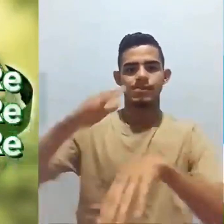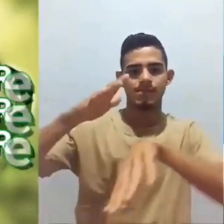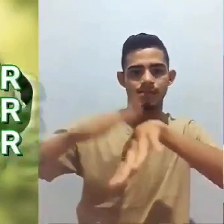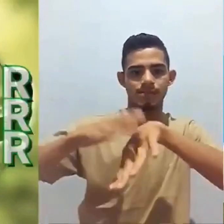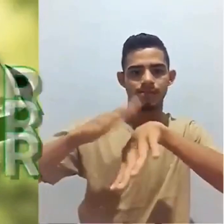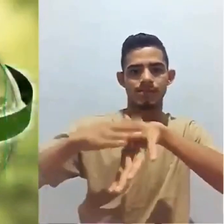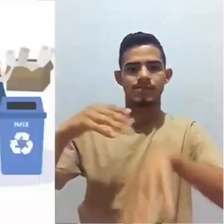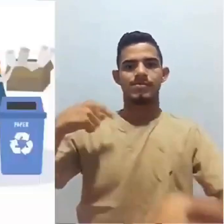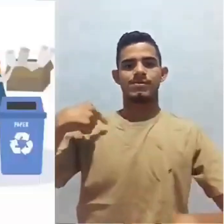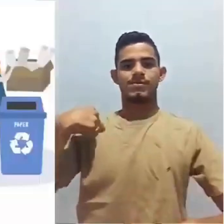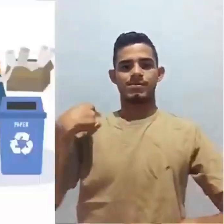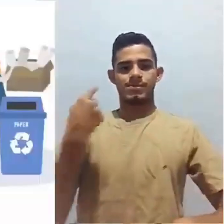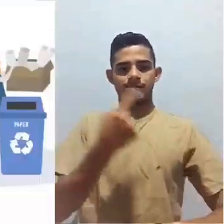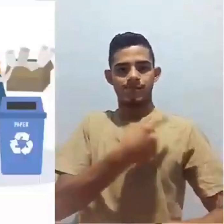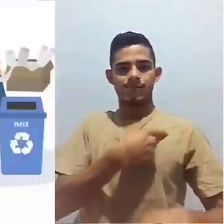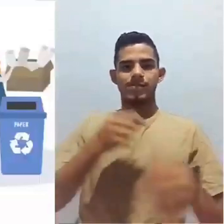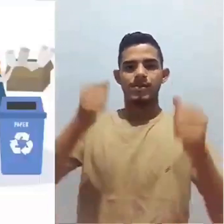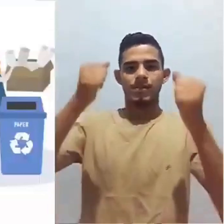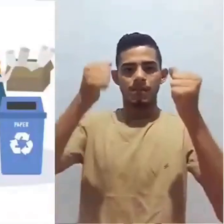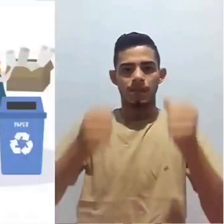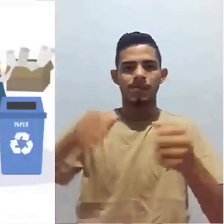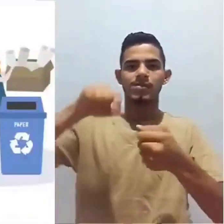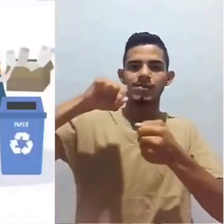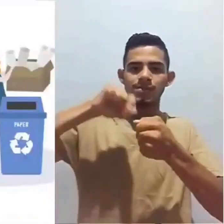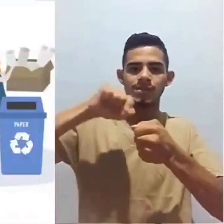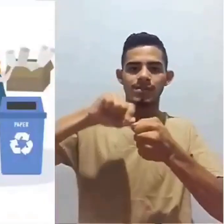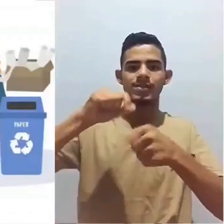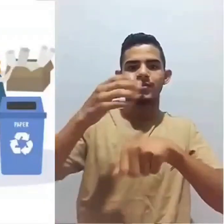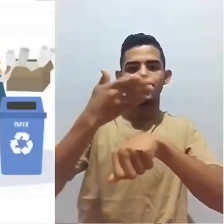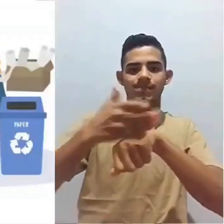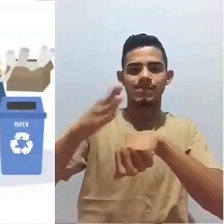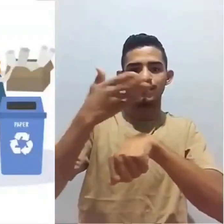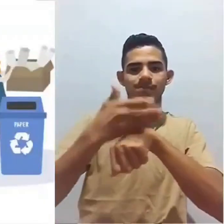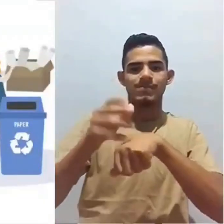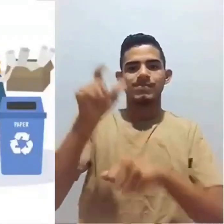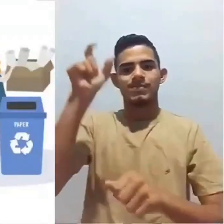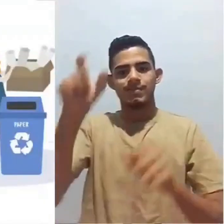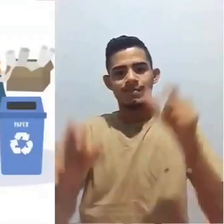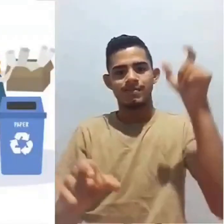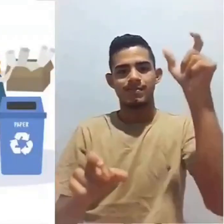e reciclar são ações que nós podemos praticar.